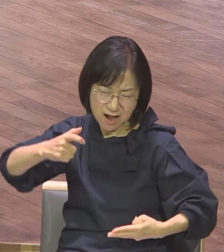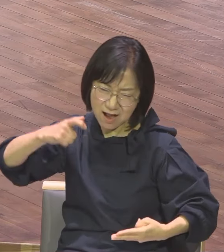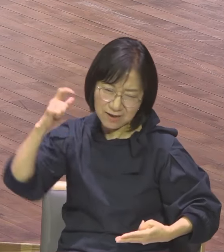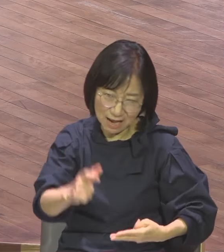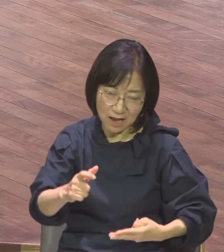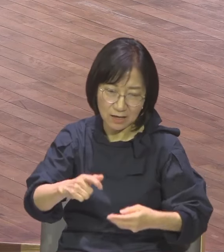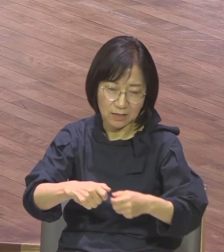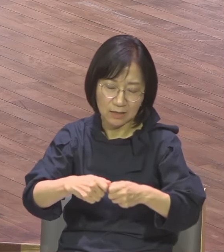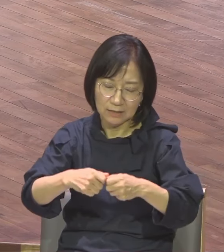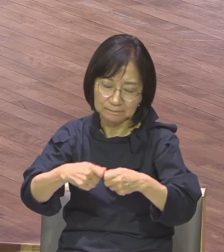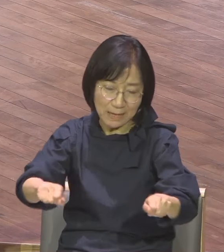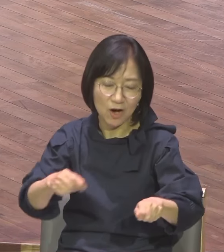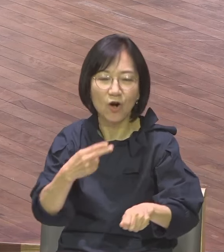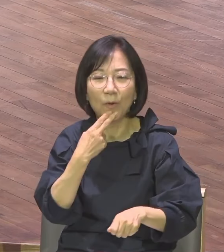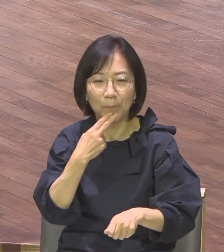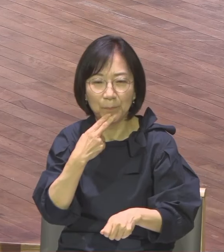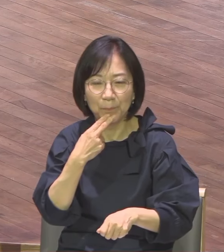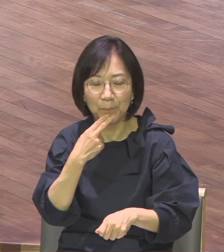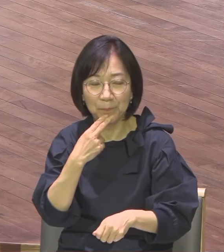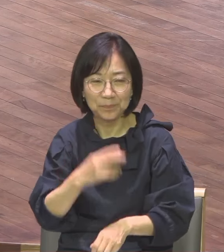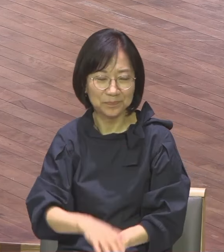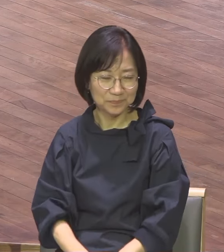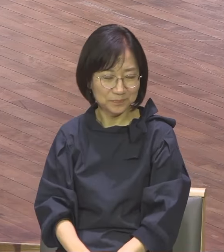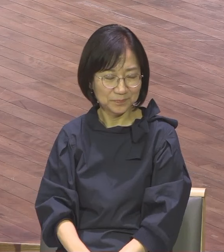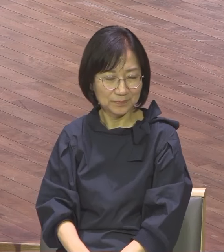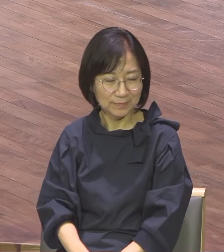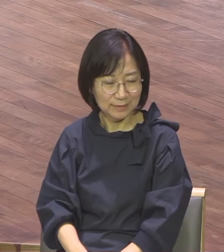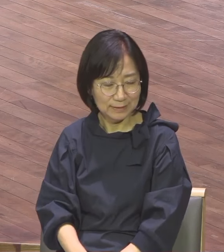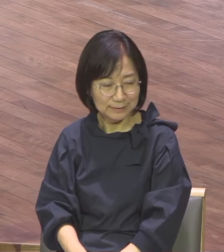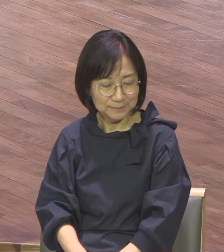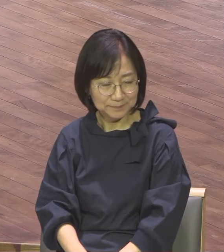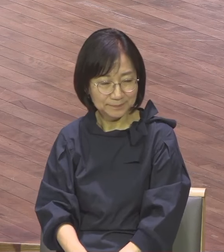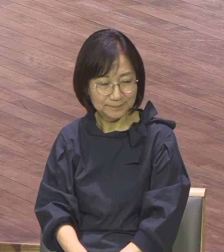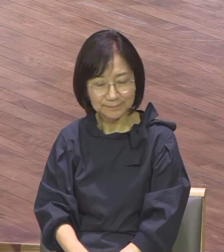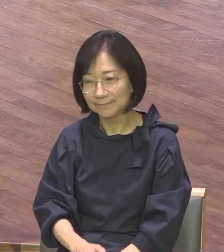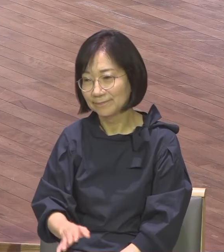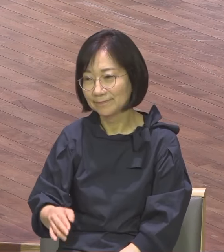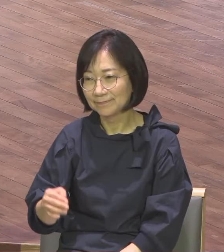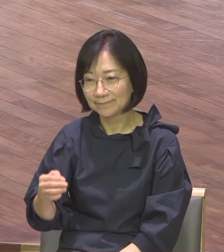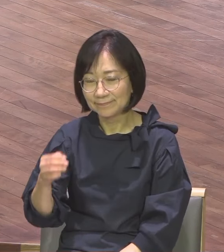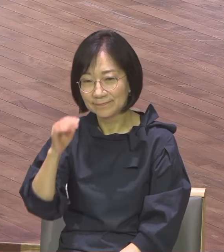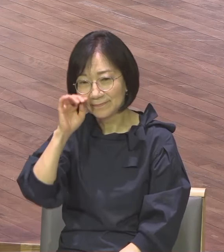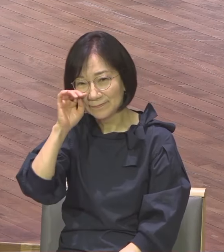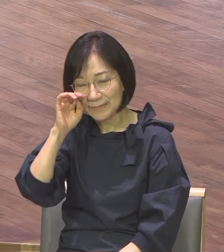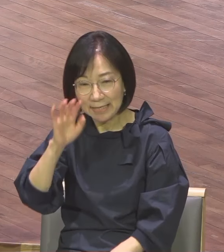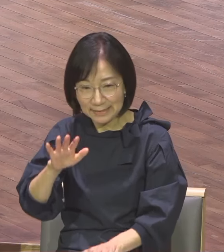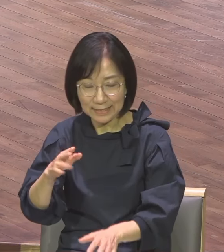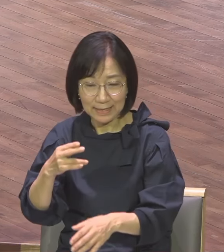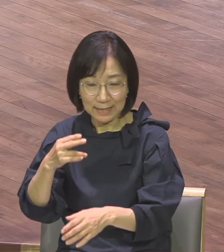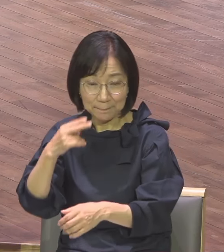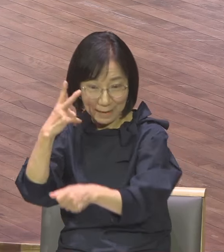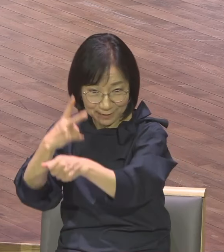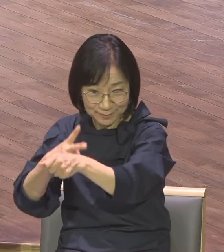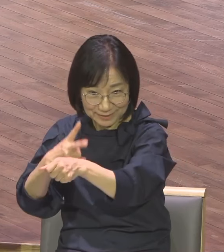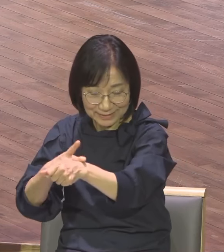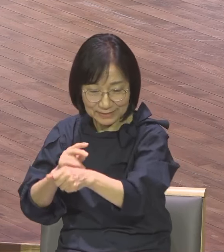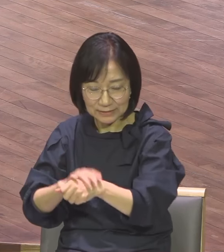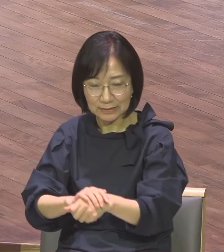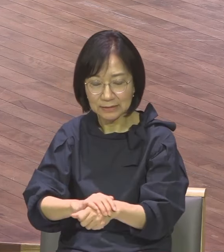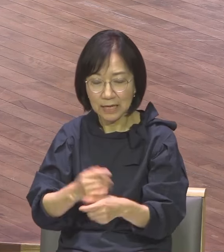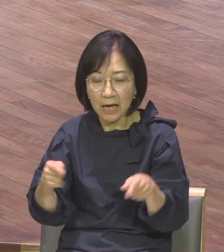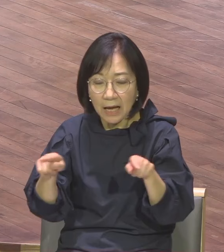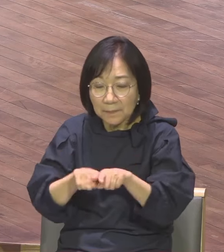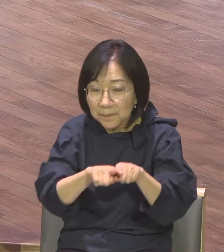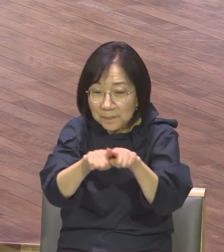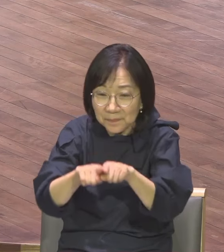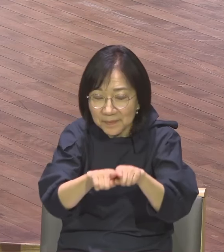솔로몬은요 팔레스타인 지방 이 여행자들의 예를 들어서 지금 말씀하신 거예요. 이 동반자가 얼마나 중요한지를 강조하고 있는 겁니다.